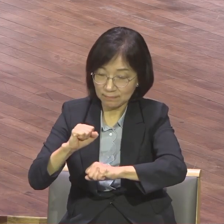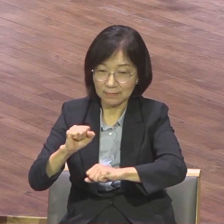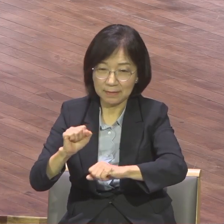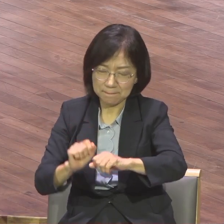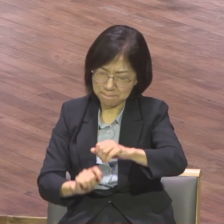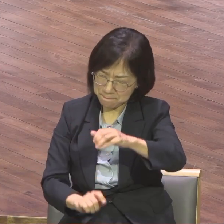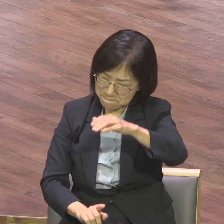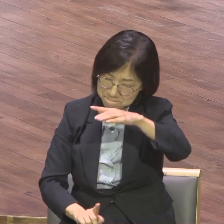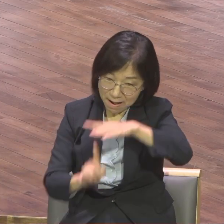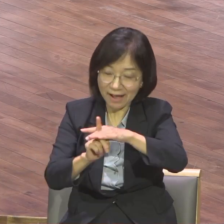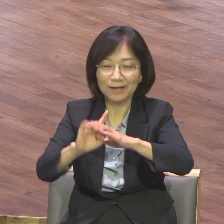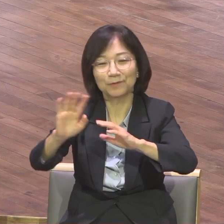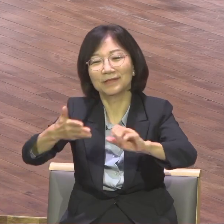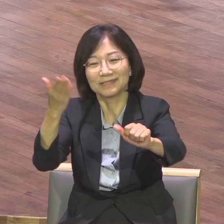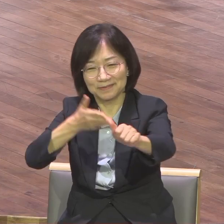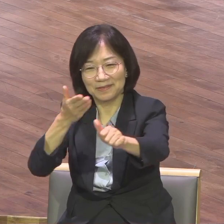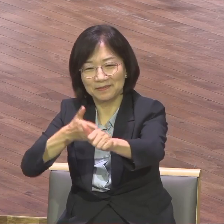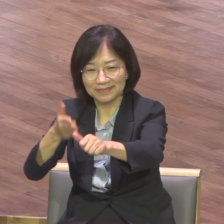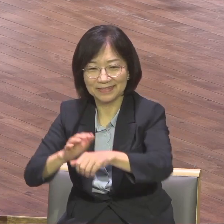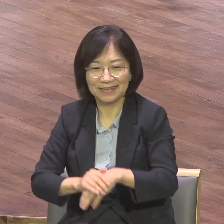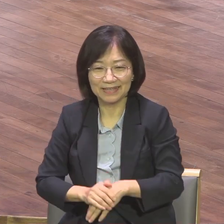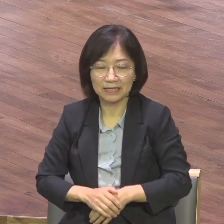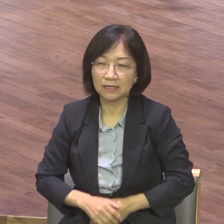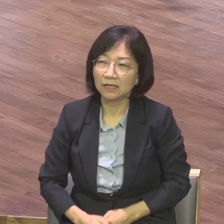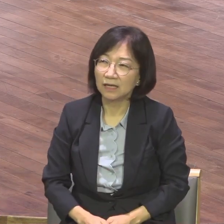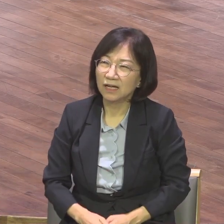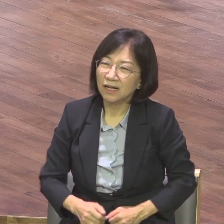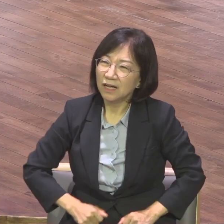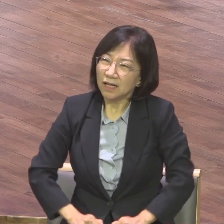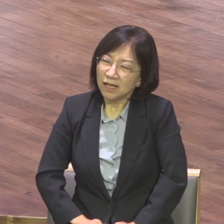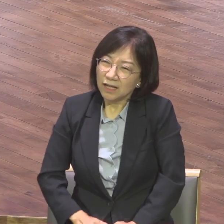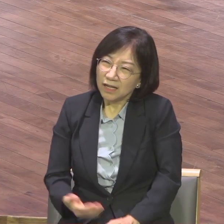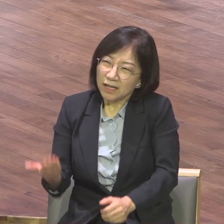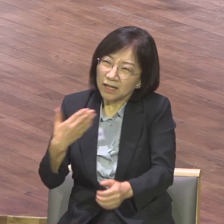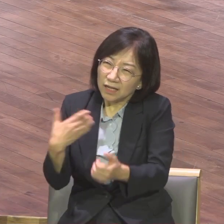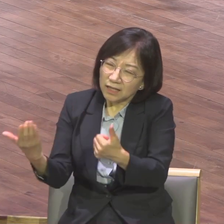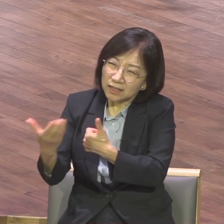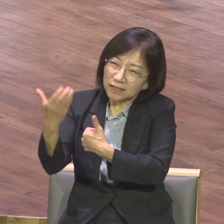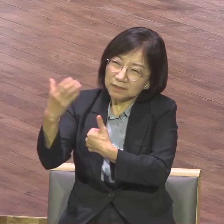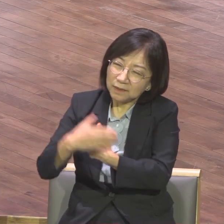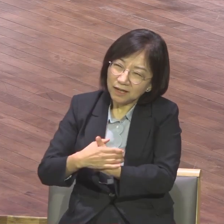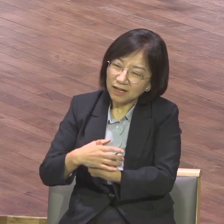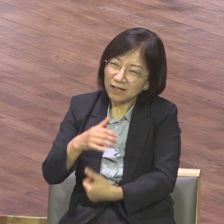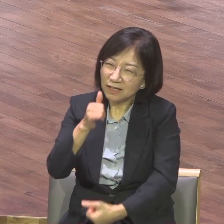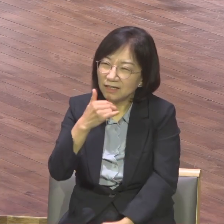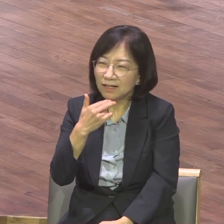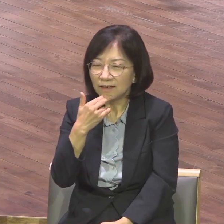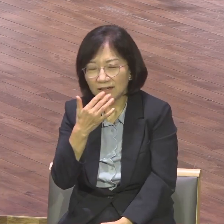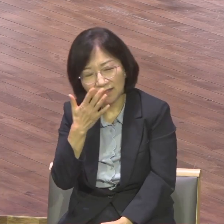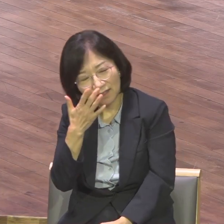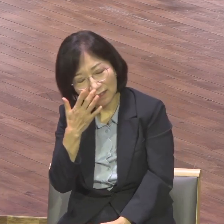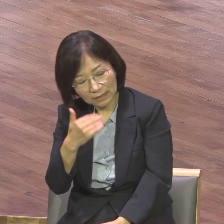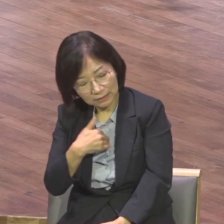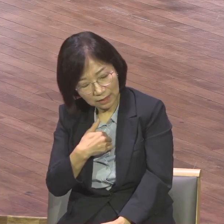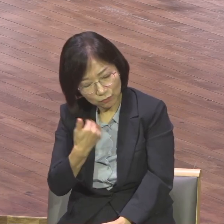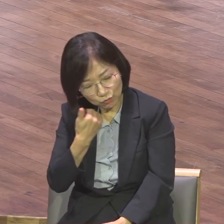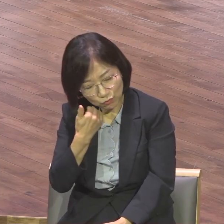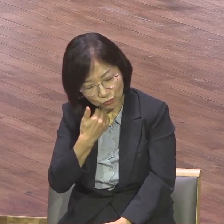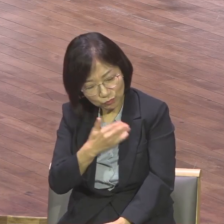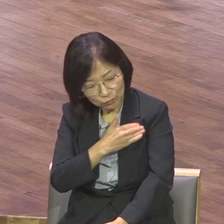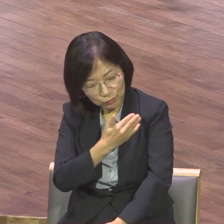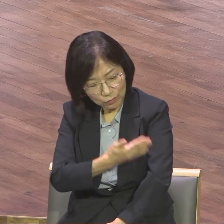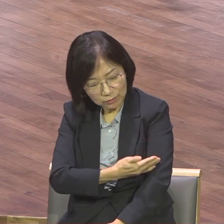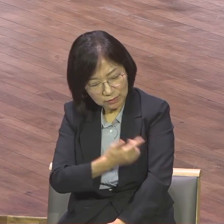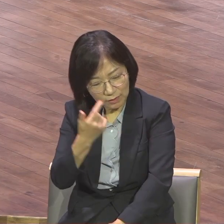직분을 맡은 건지 안 맡은 건지 내가 장로인지 아닌지 내가 안수집사인지 권사인지 중직자인지